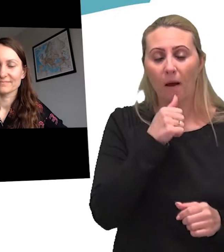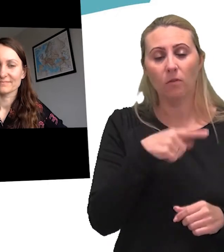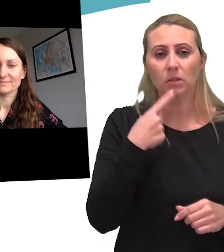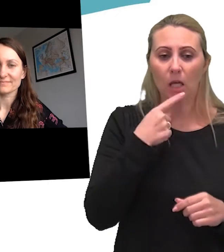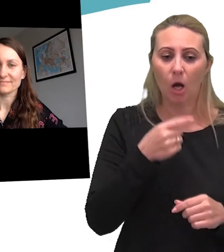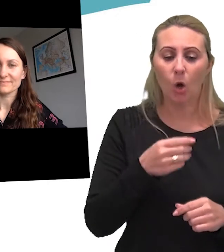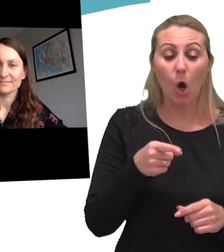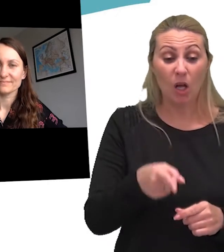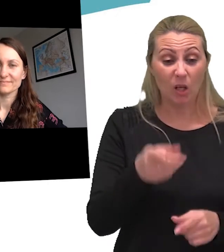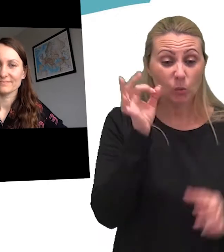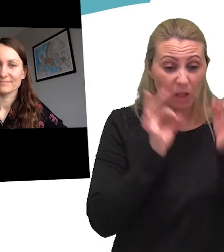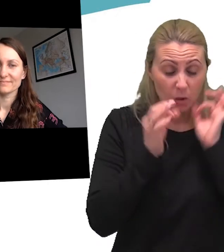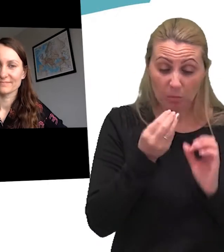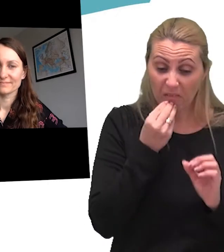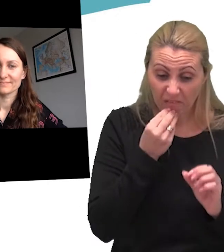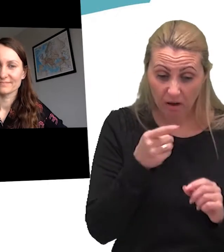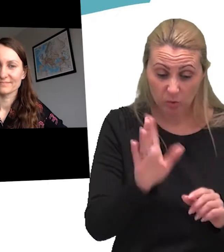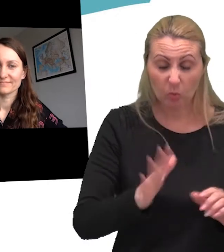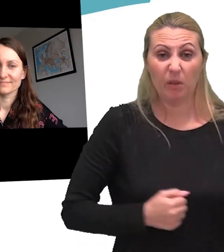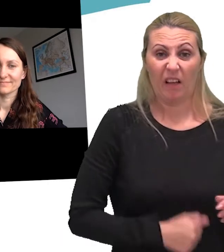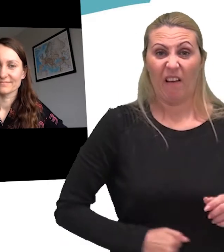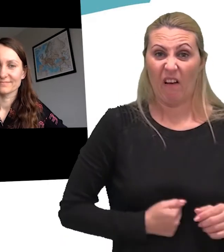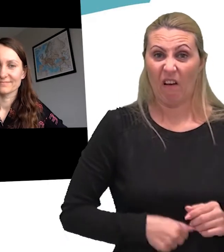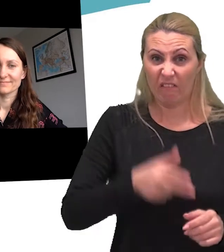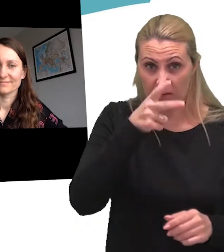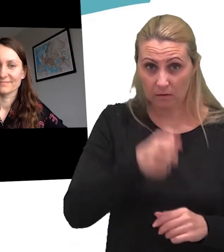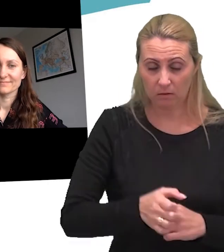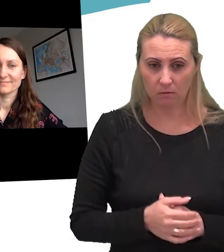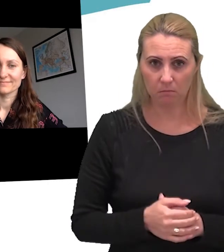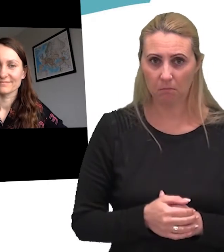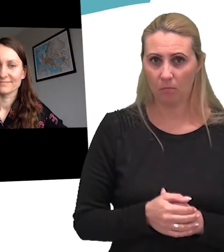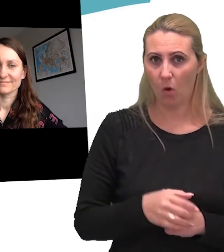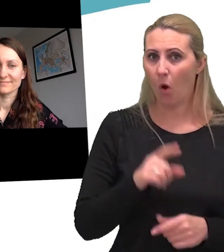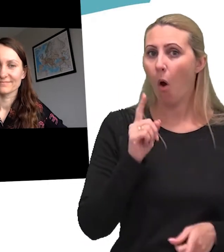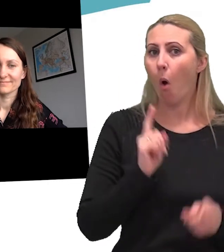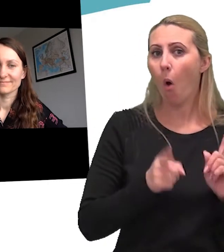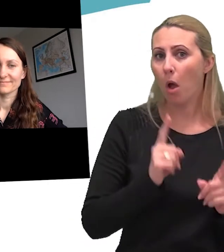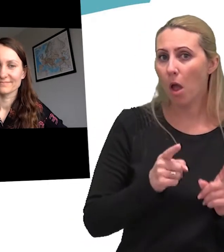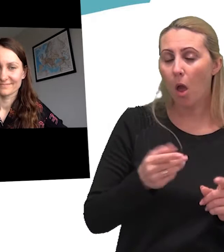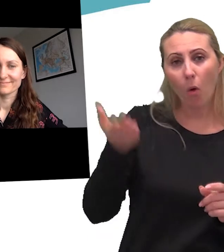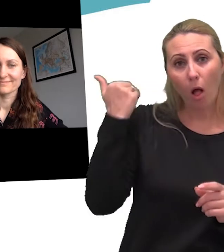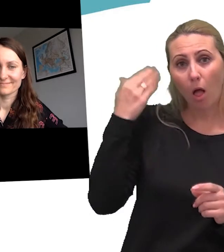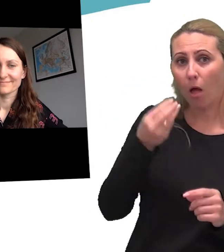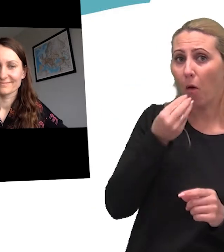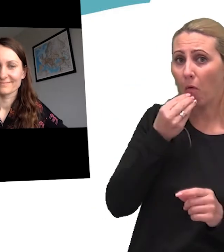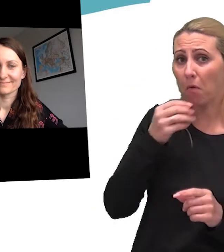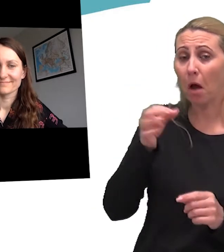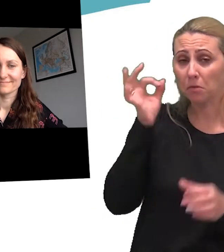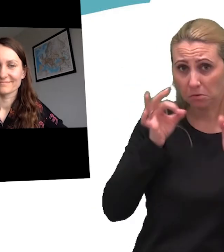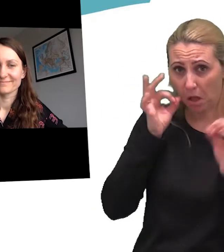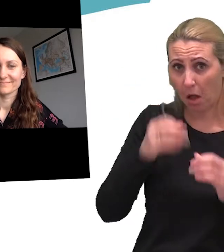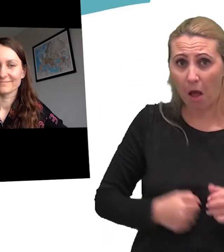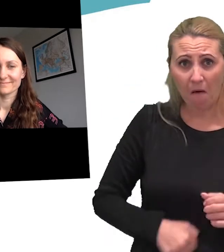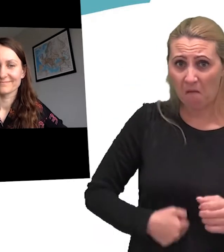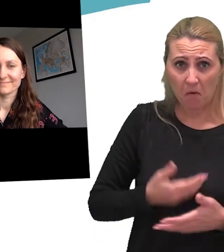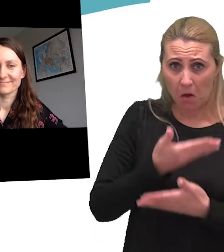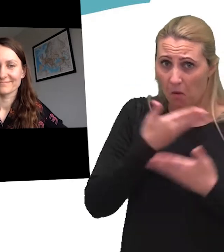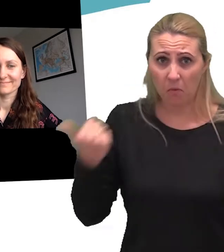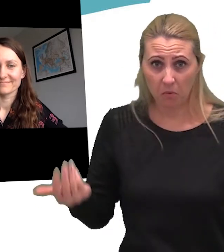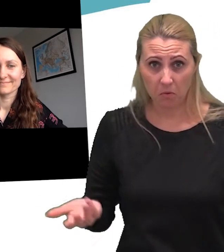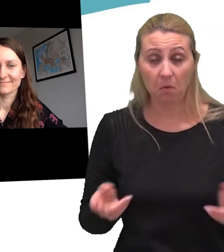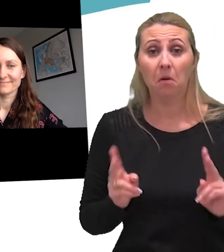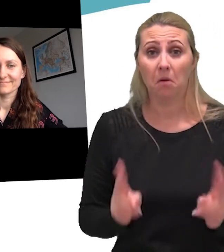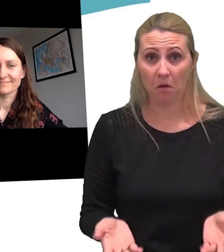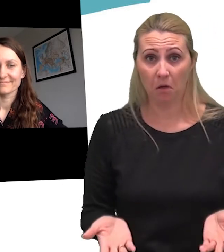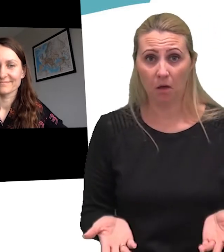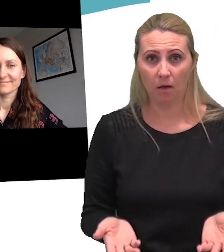suvalgysi saldumynus, skaudės pilvuką. Tai, o jeigu neskaudėjau kartą, tai reiškia ir neskaudės.